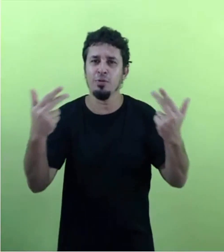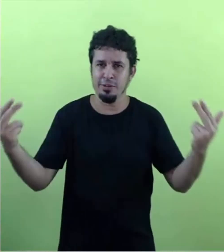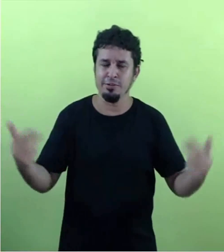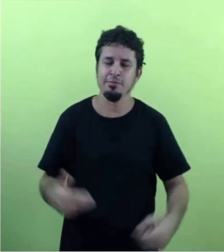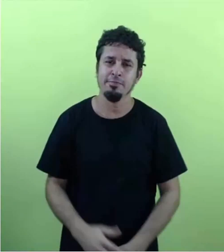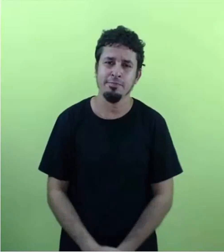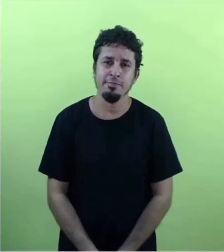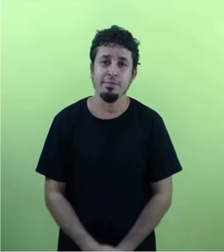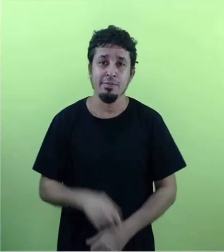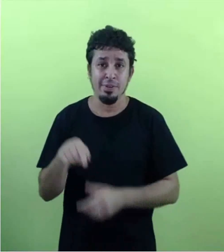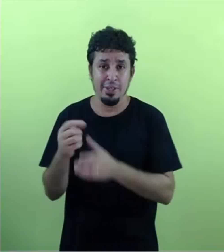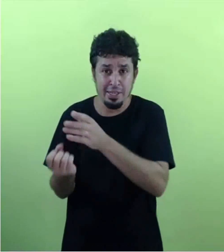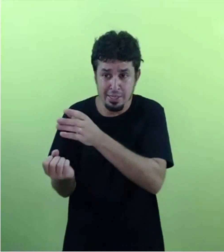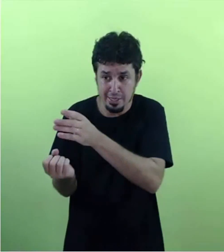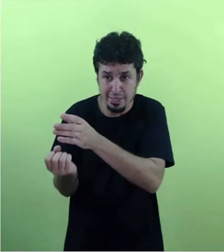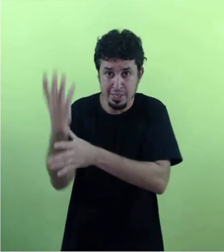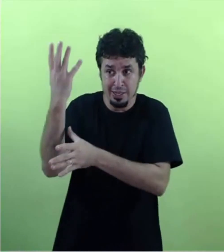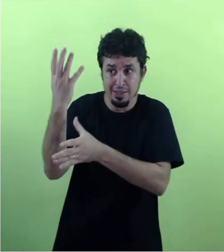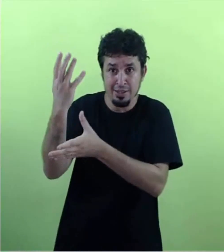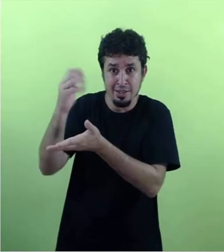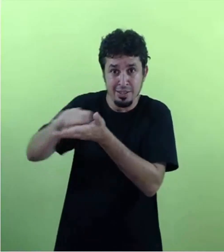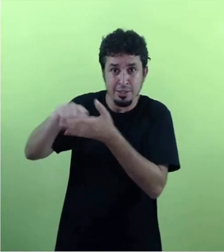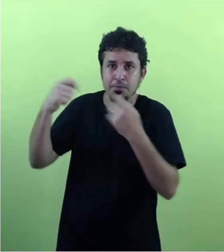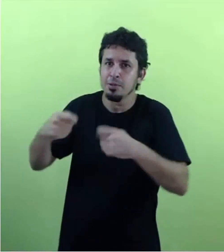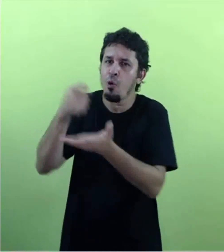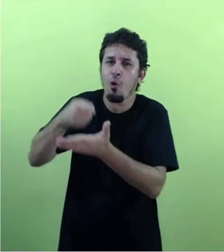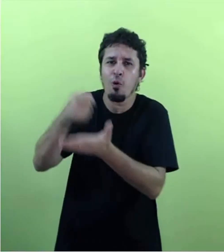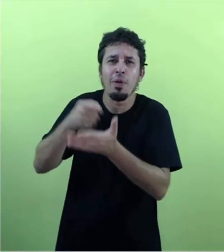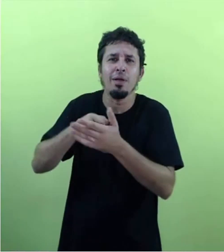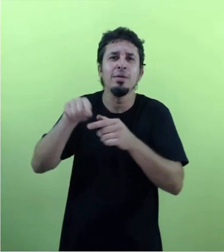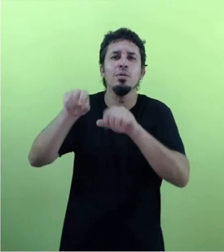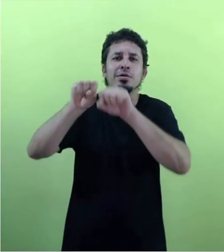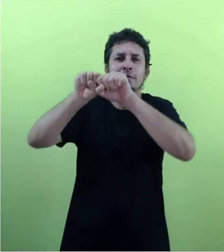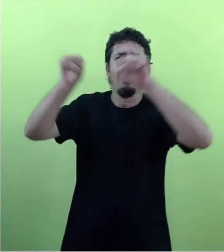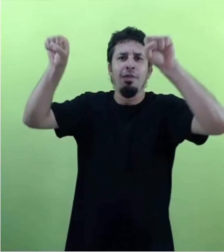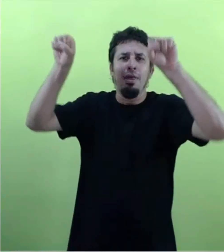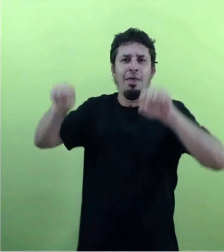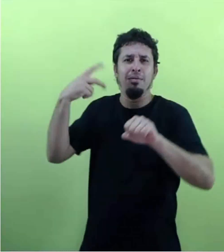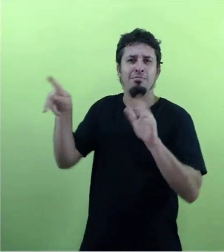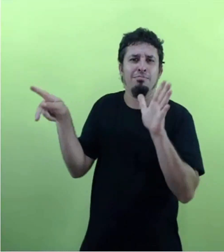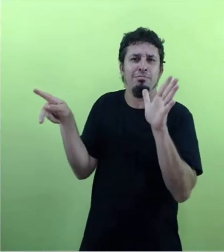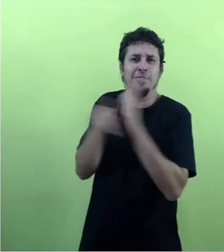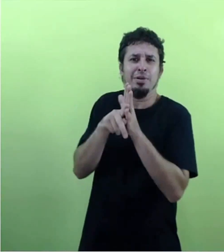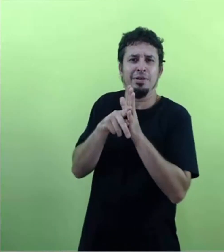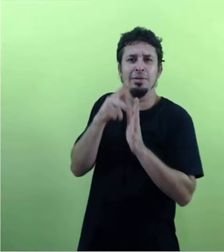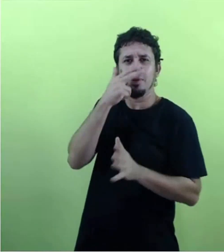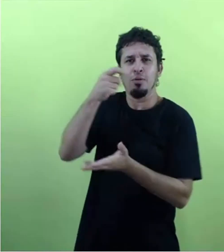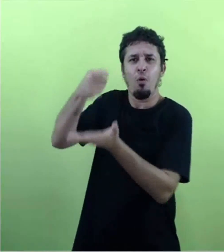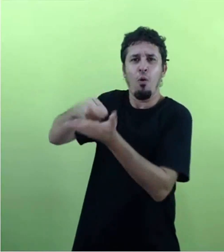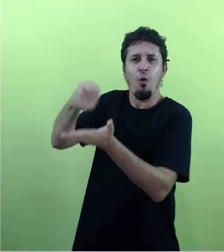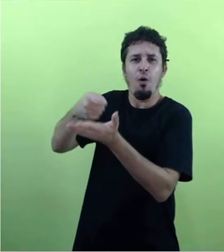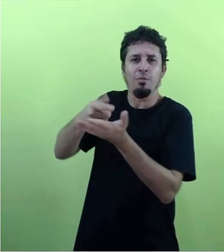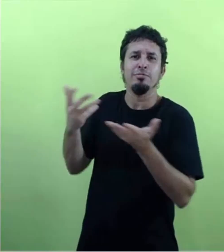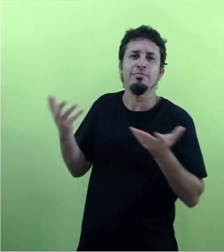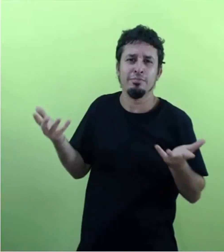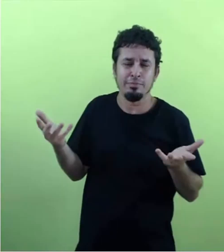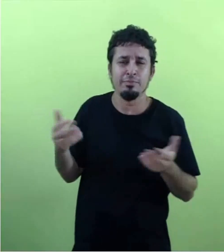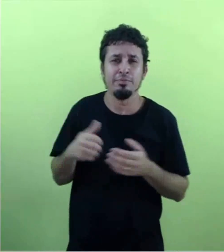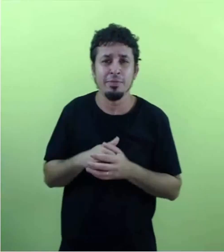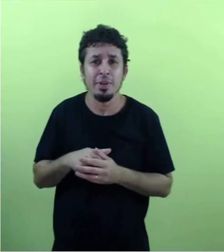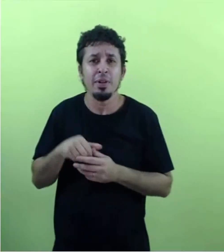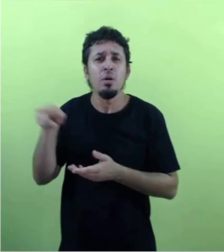pensada. A criação de uma escrita exige uma sistematização desta e, entende-se ser como